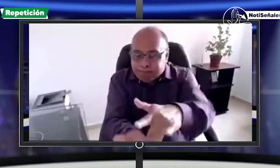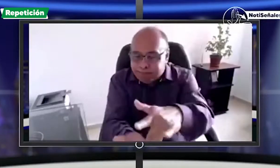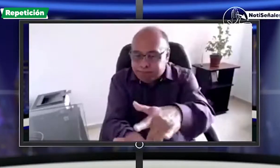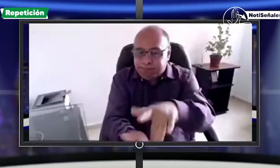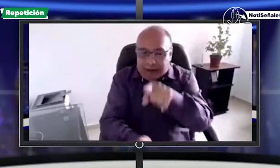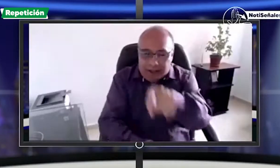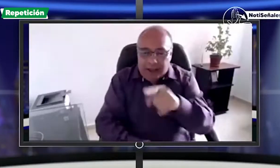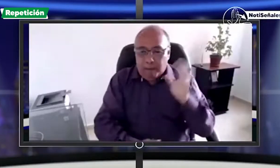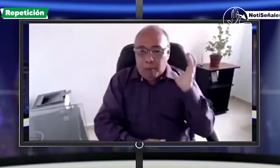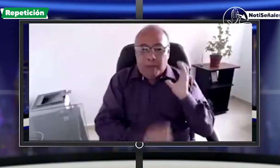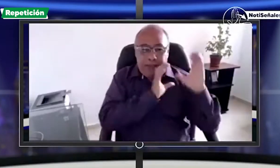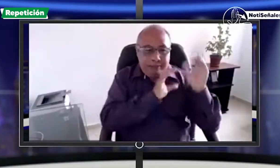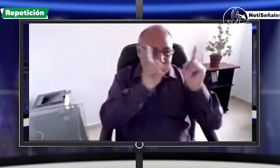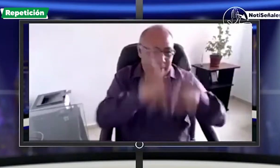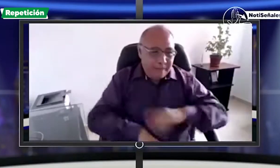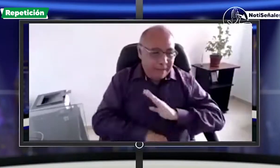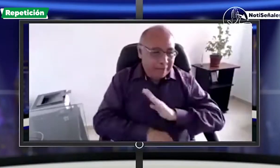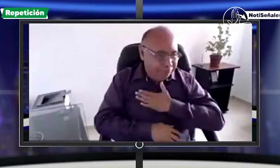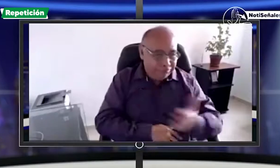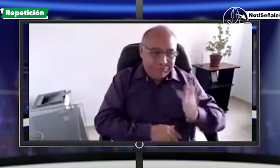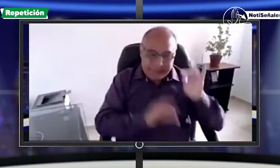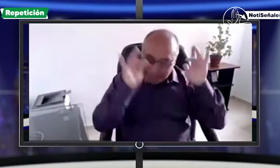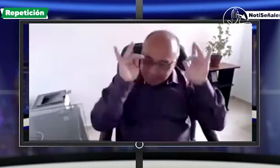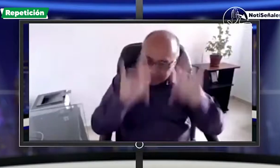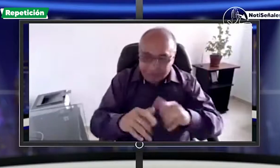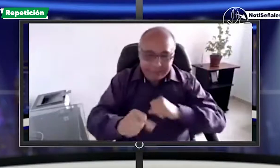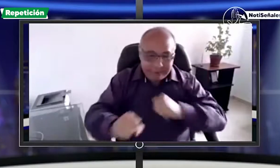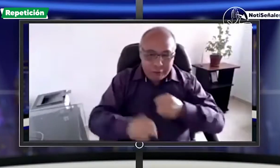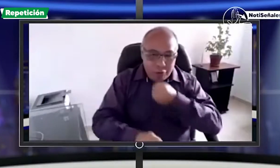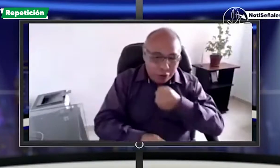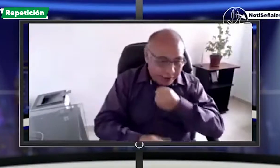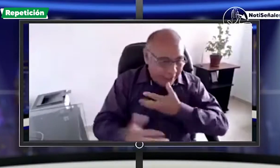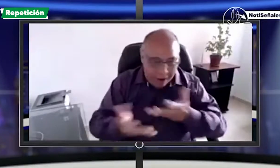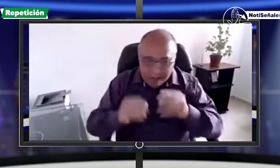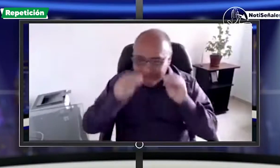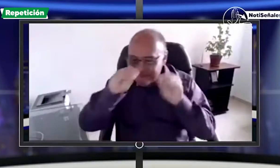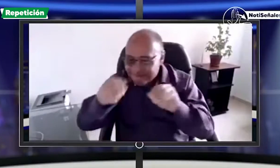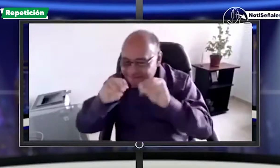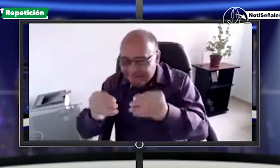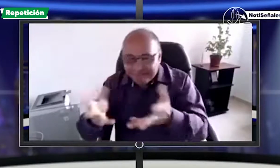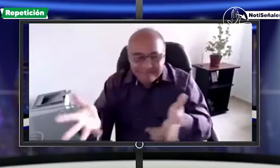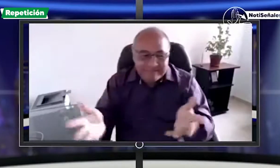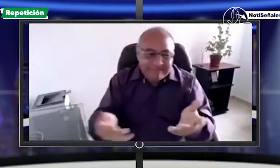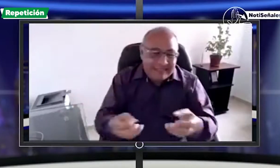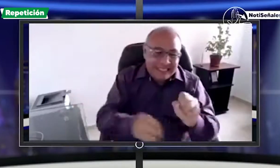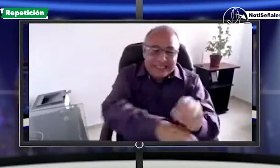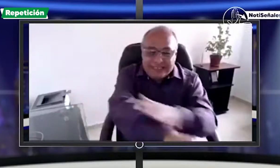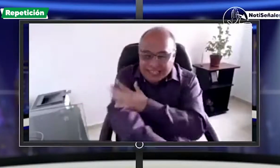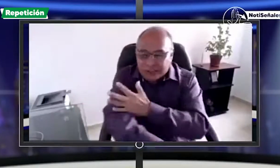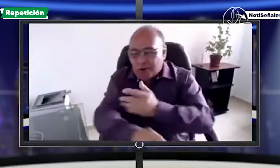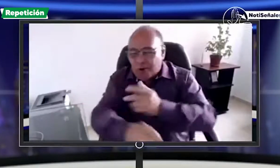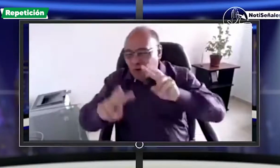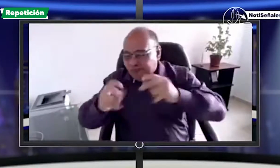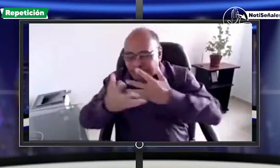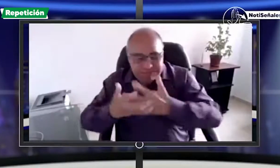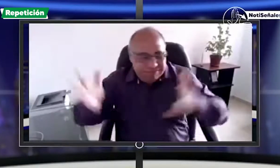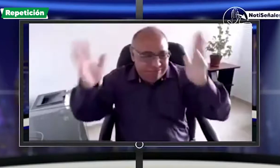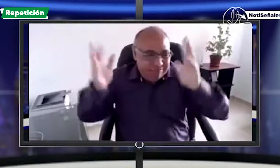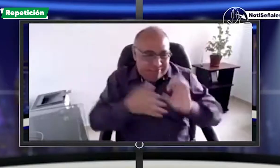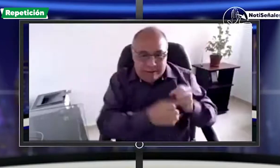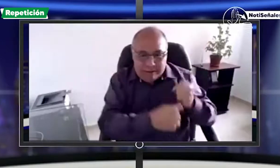sordas de Popayán cualquier cosa también pueden contar con nosotros para que estemos allá presencialmente haciendo estos